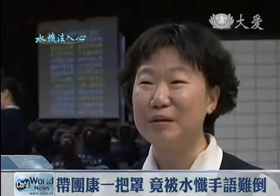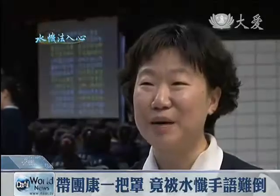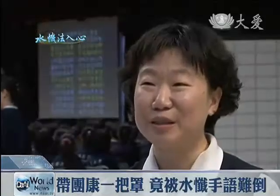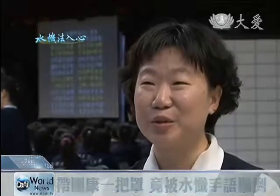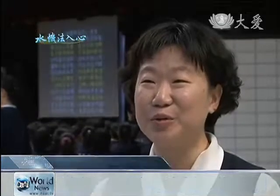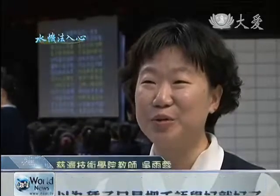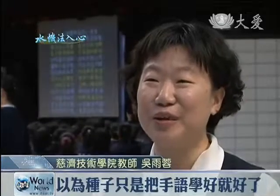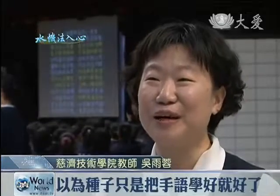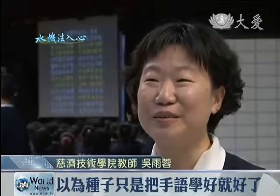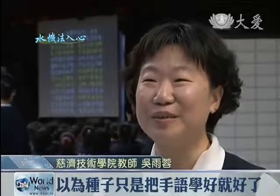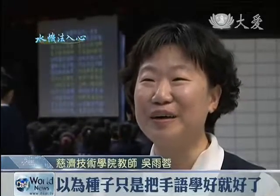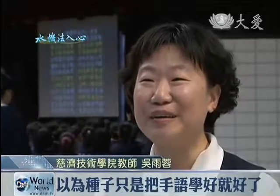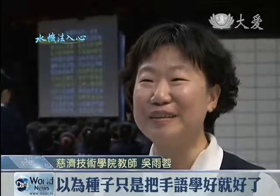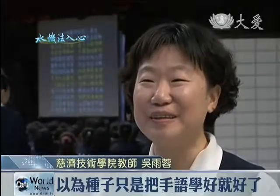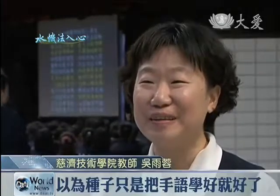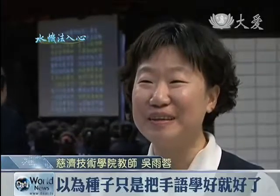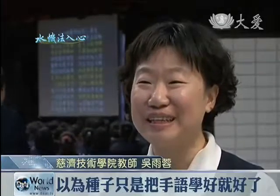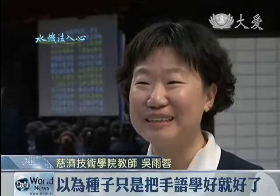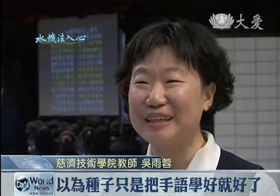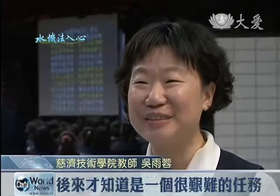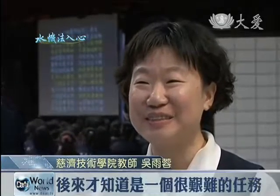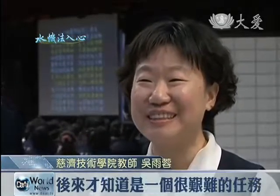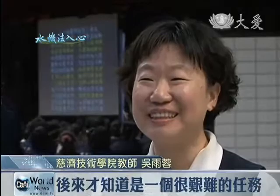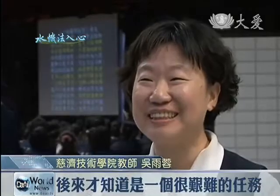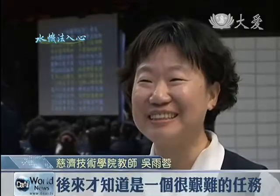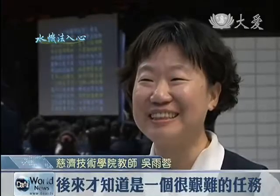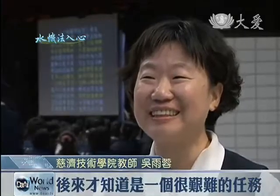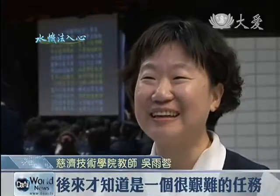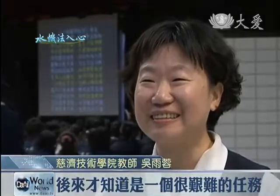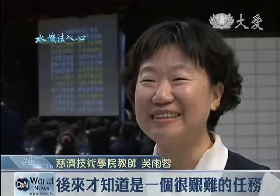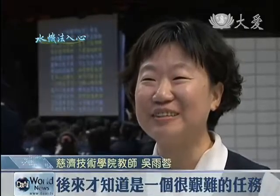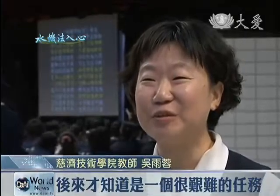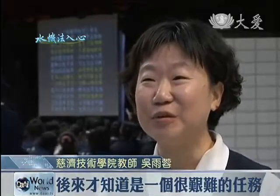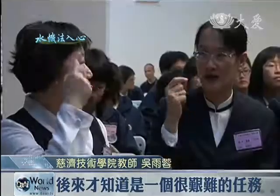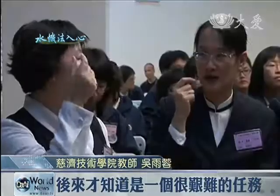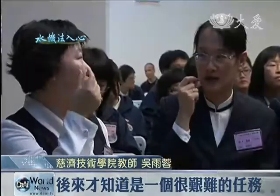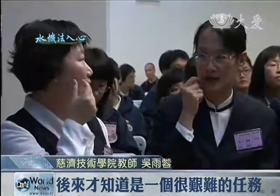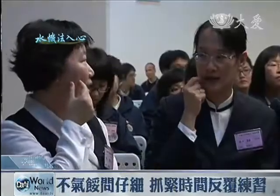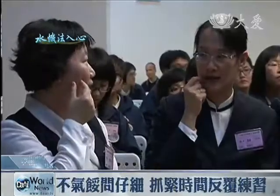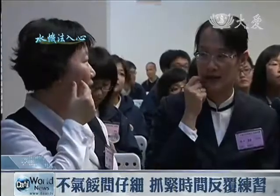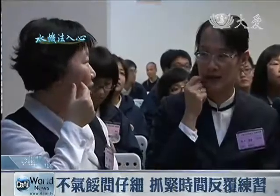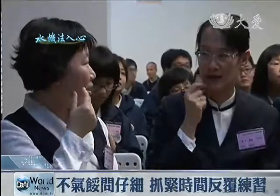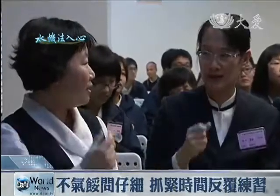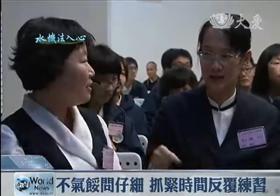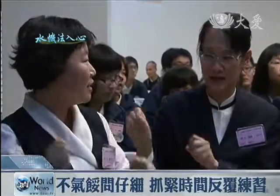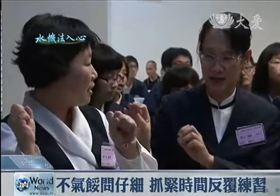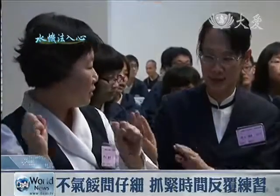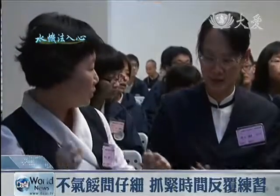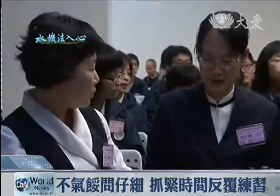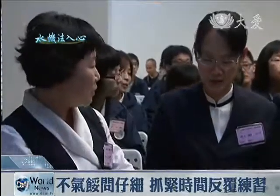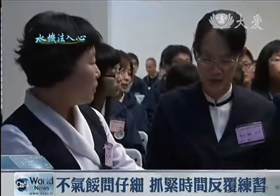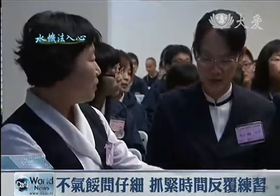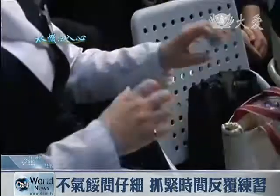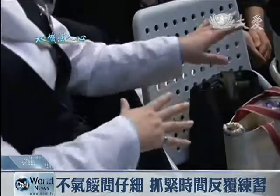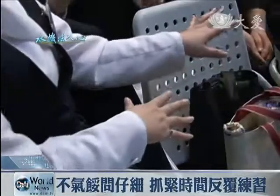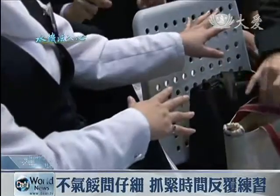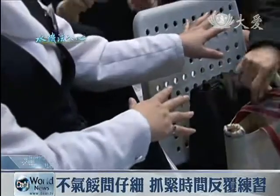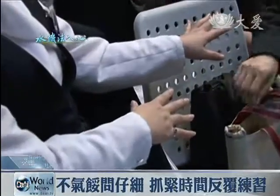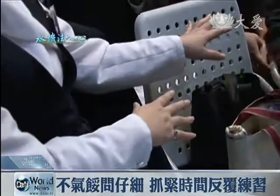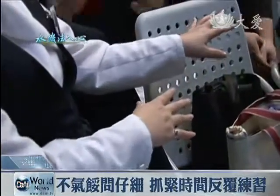手语学好就好了，后来才知道说是一个很艰难的任务。 还好教学相长，吴宇荣在共修水